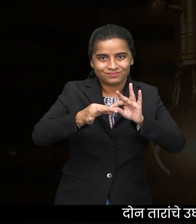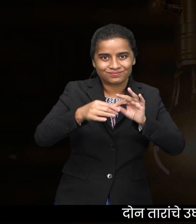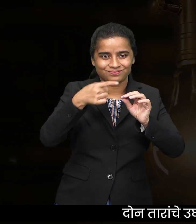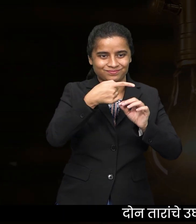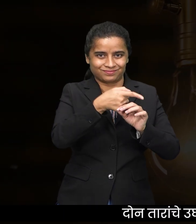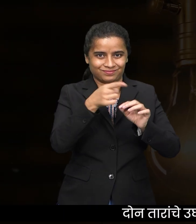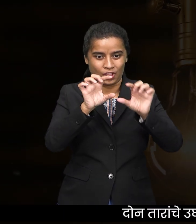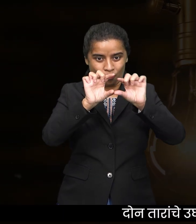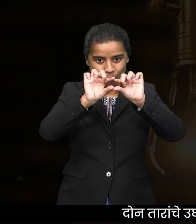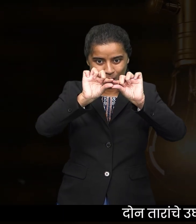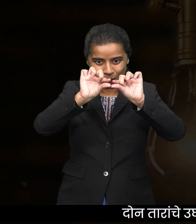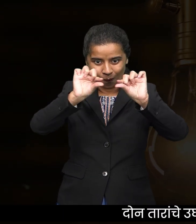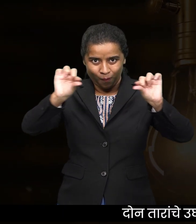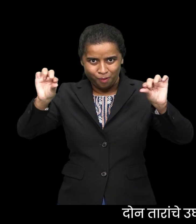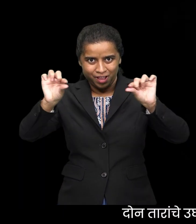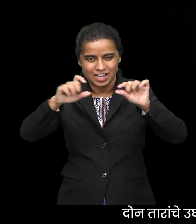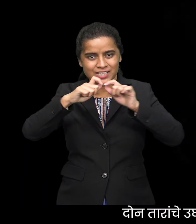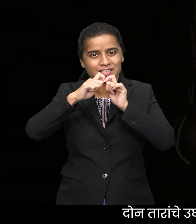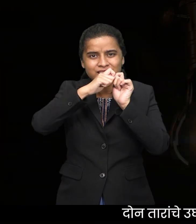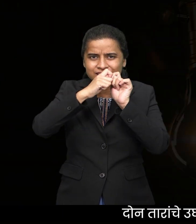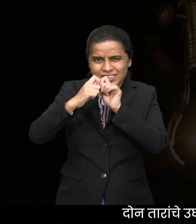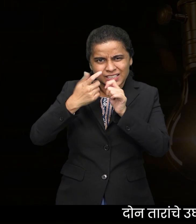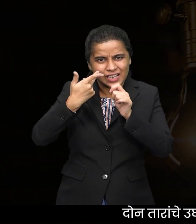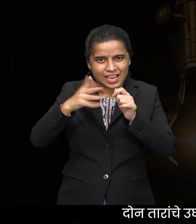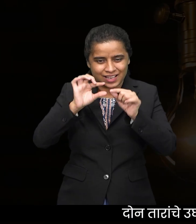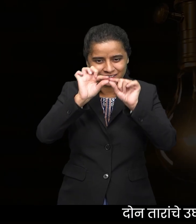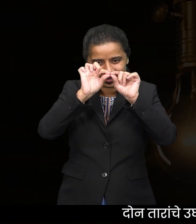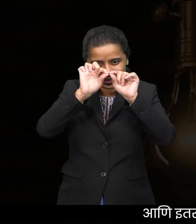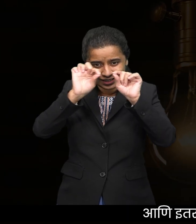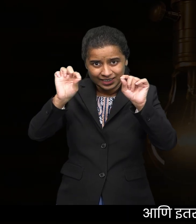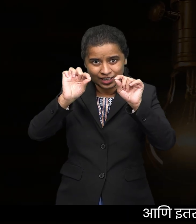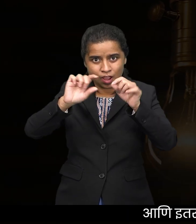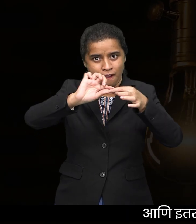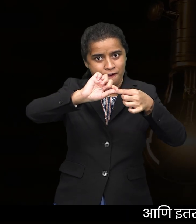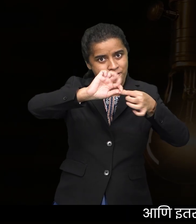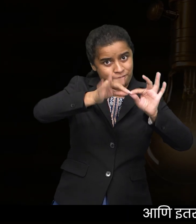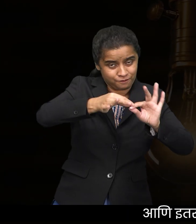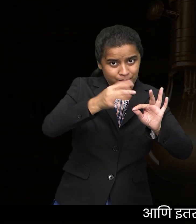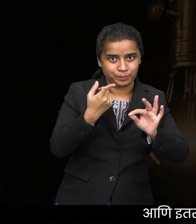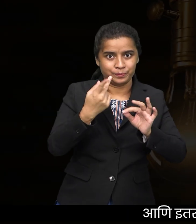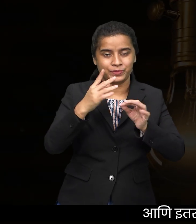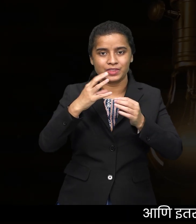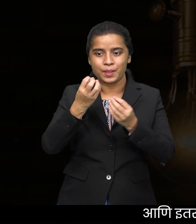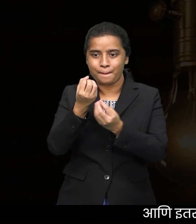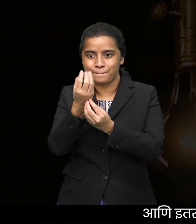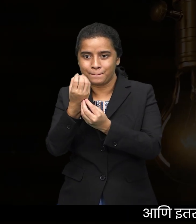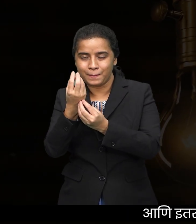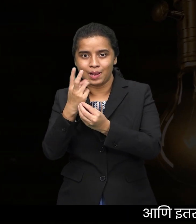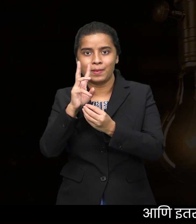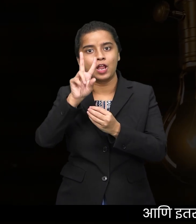2 तारांचे उघडे भाग सेलला, घटाला आणि इतर 2 दिव्यांना जोडा.